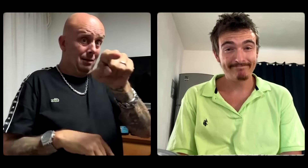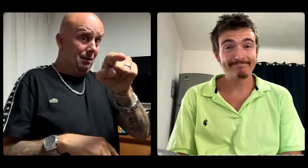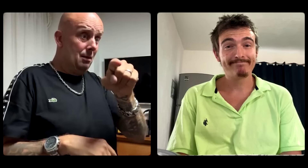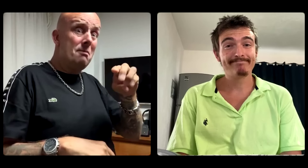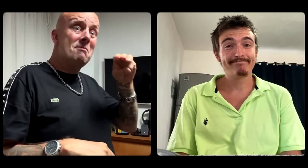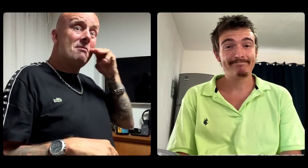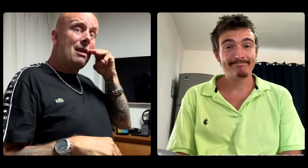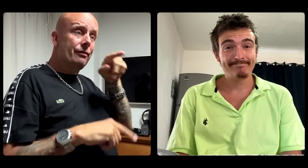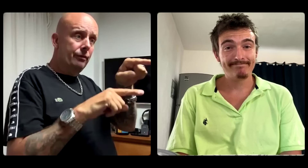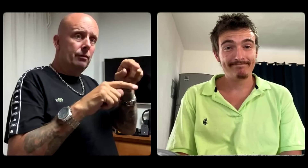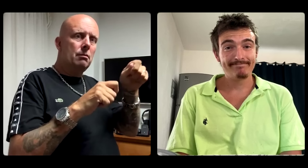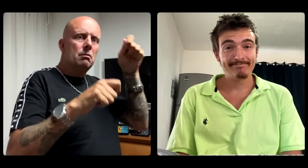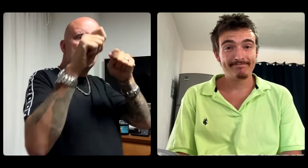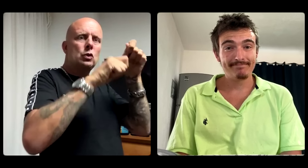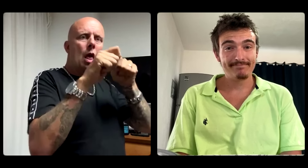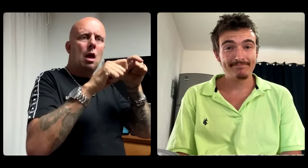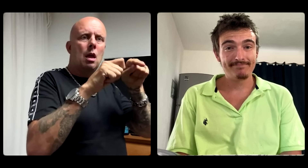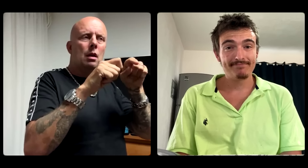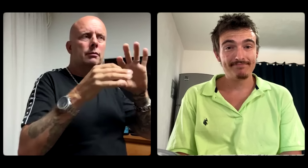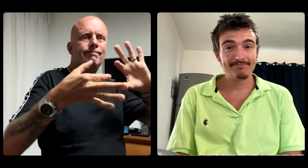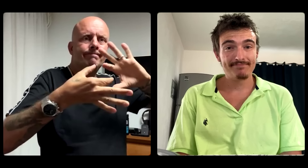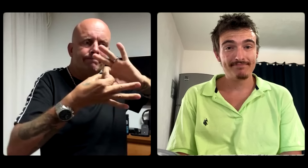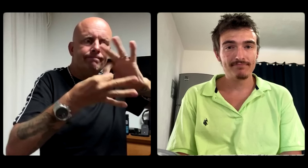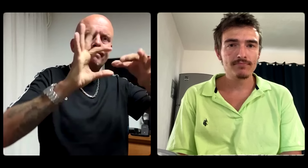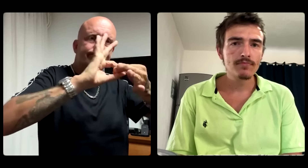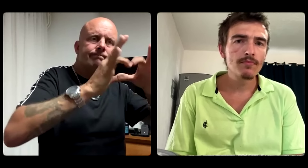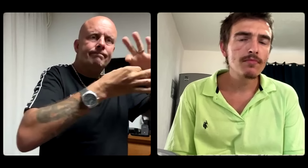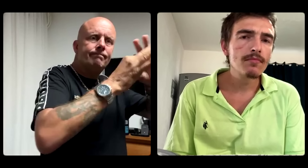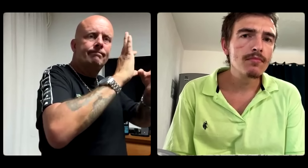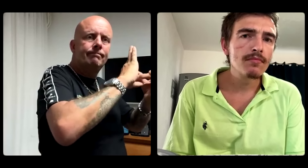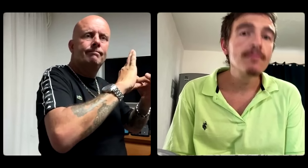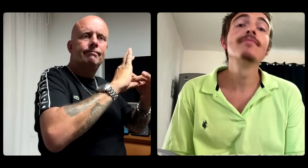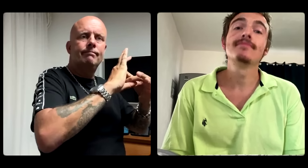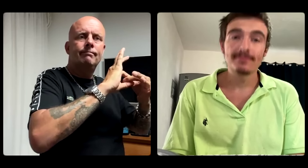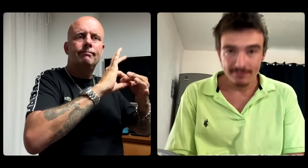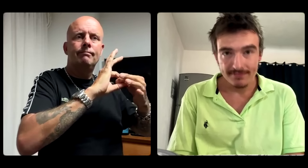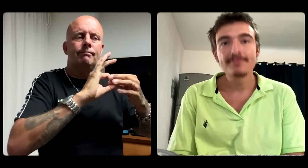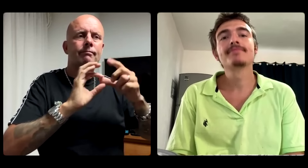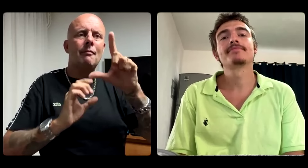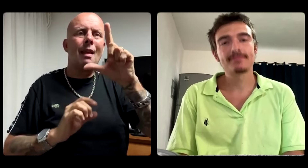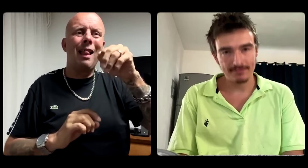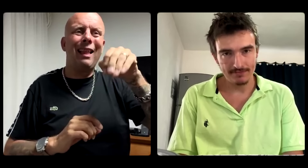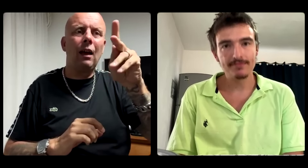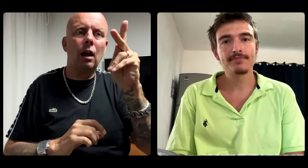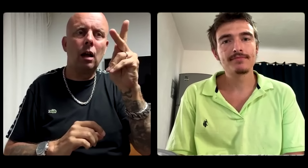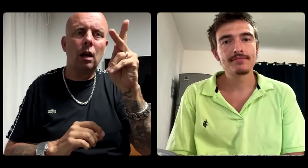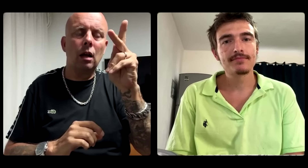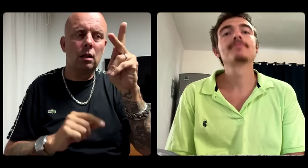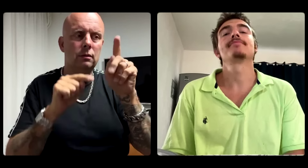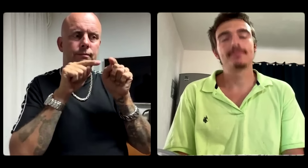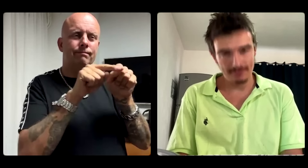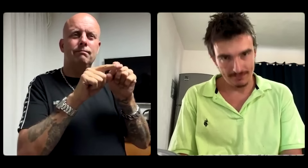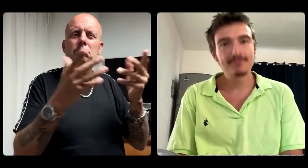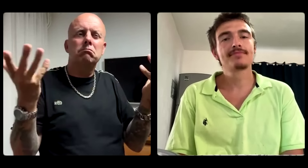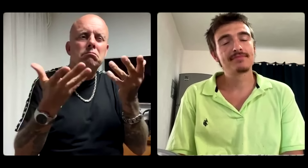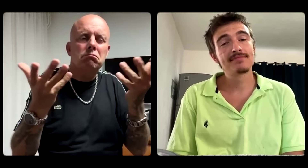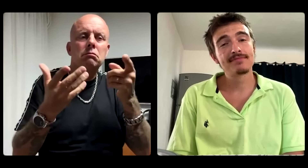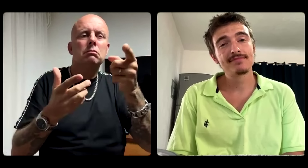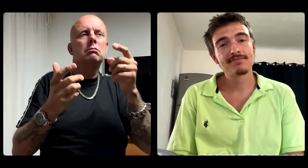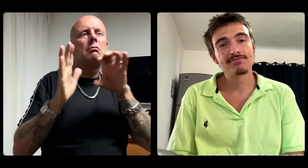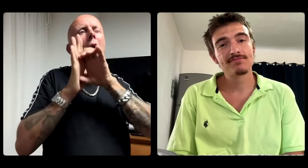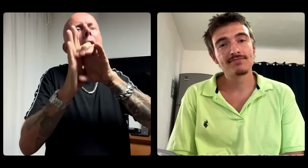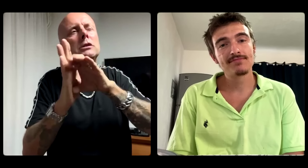Maar ik had al genoeg bullshit van hem gekregen. Dat het me toen echt niet boeide. Oprecht. Ik dacht van, weet je, you're